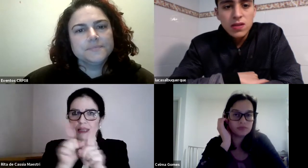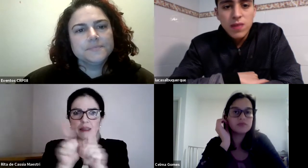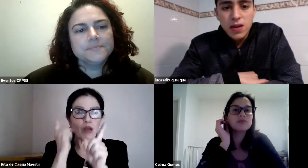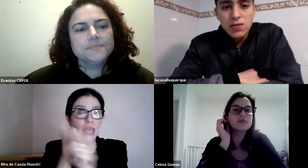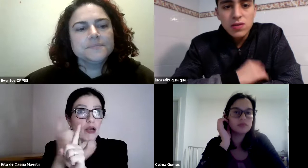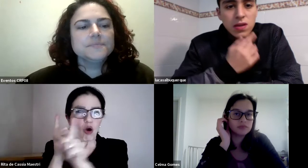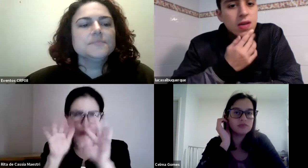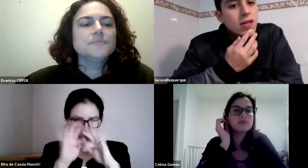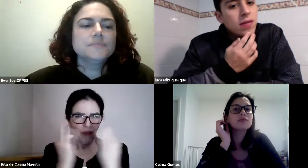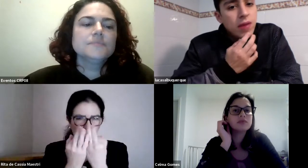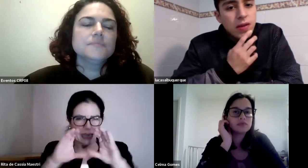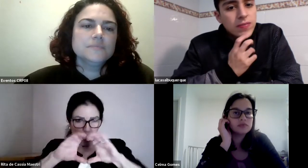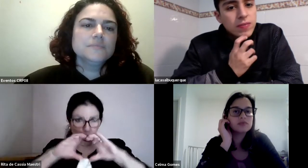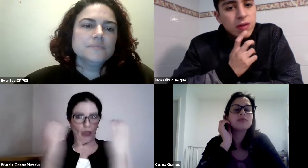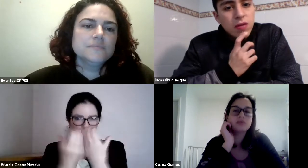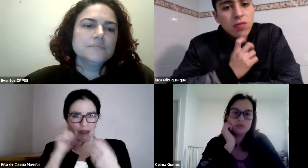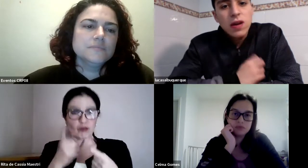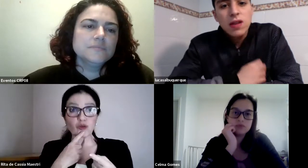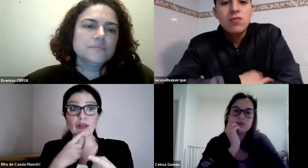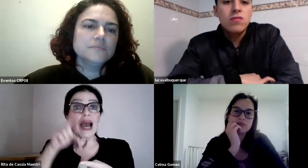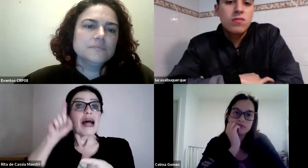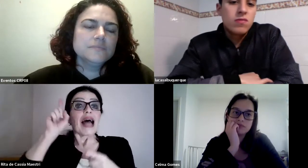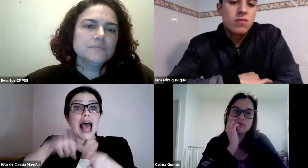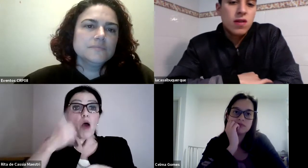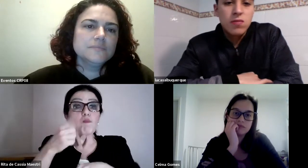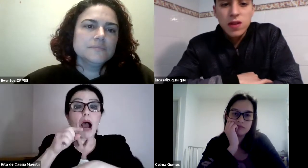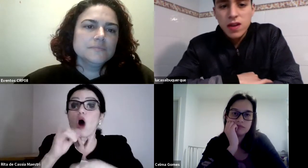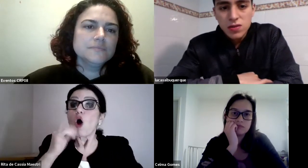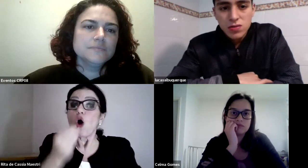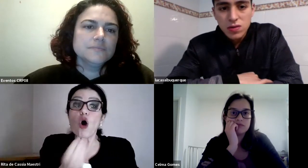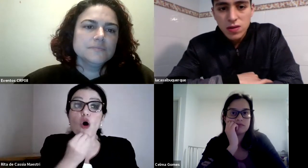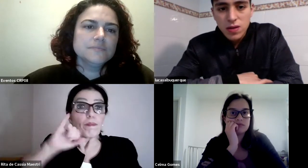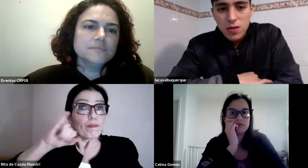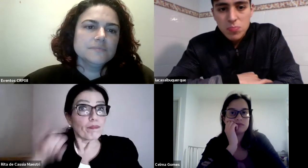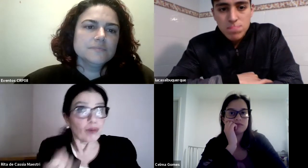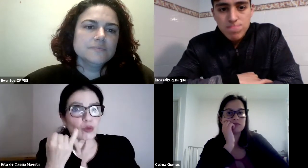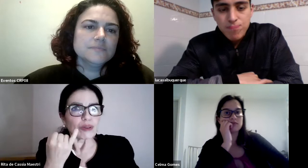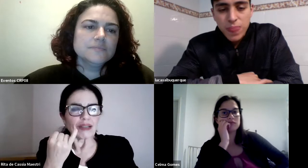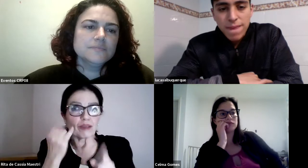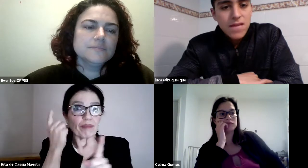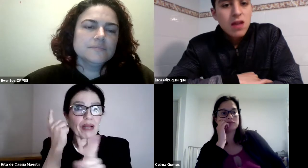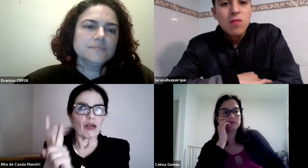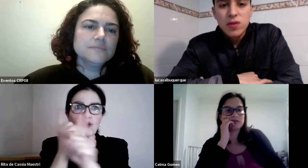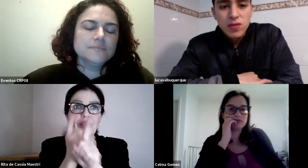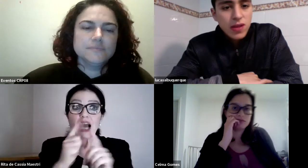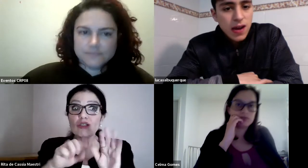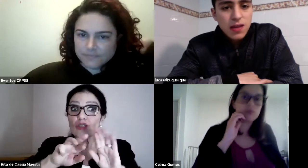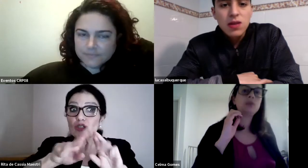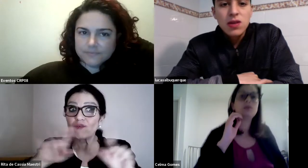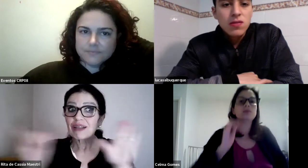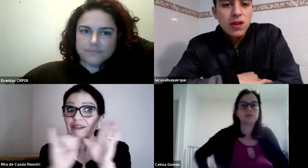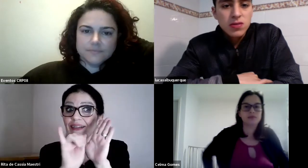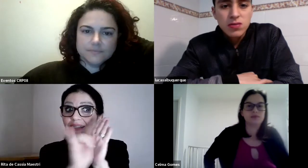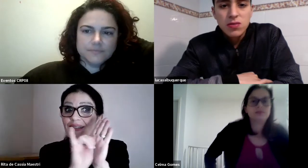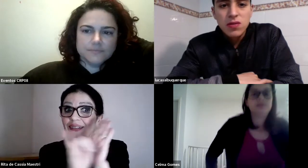desses espaços também, em contato com a comunidade surda. É a oportunidade